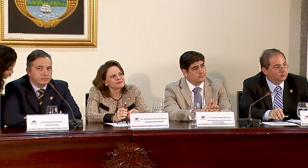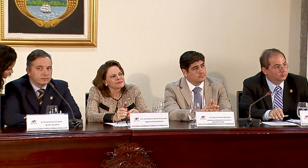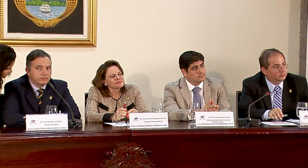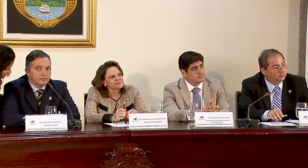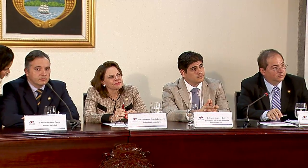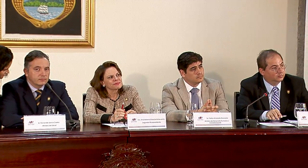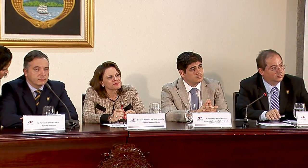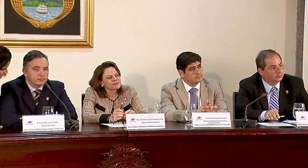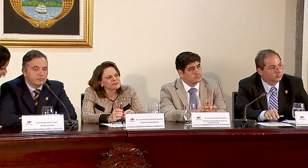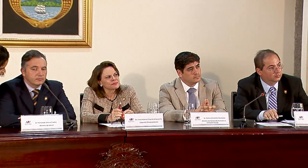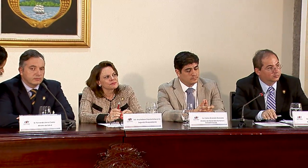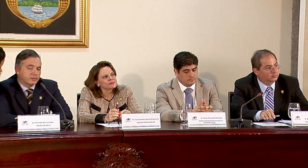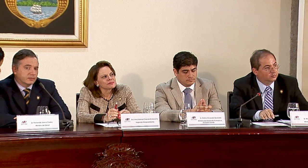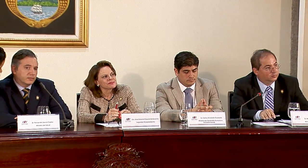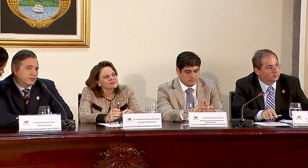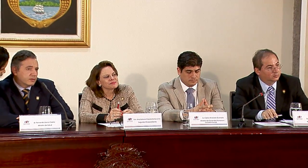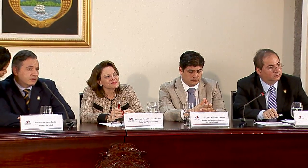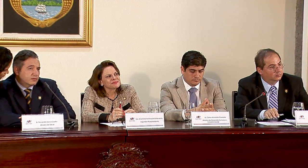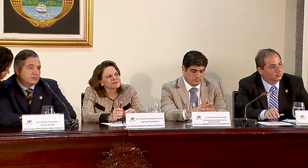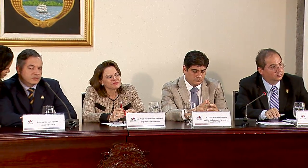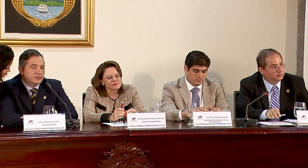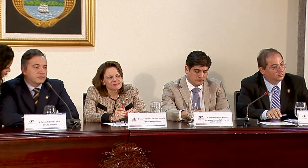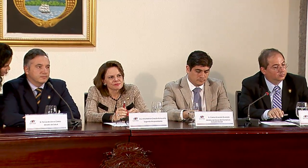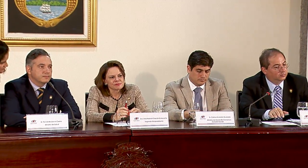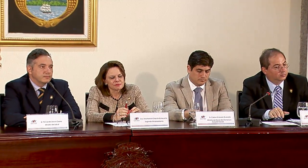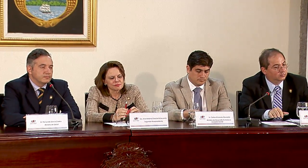específicamente del derecho inviolable de la vida. Gracias.